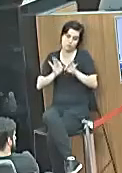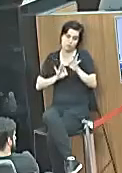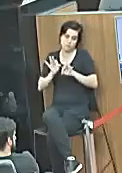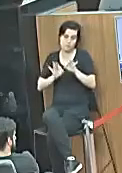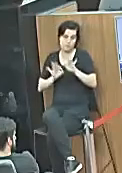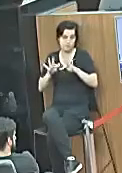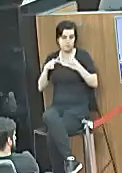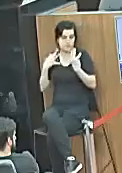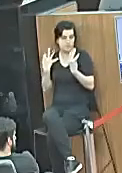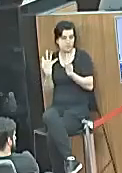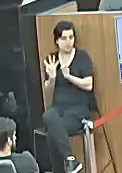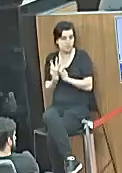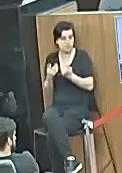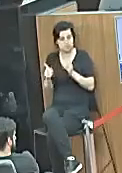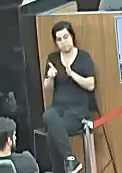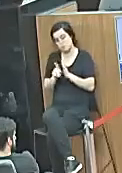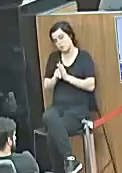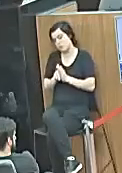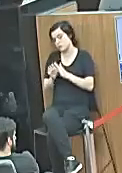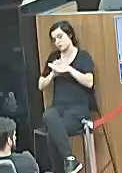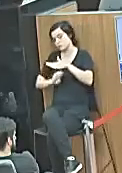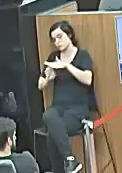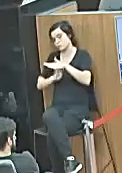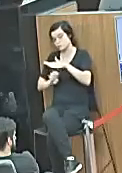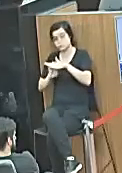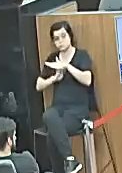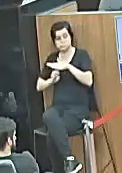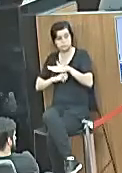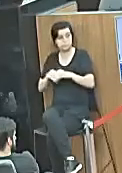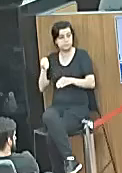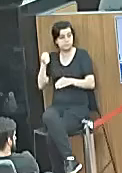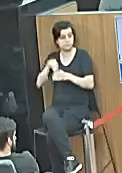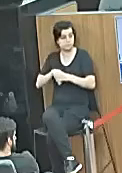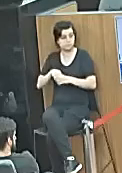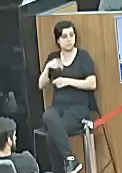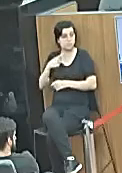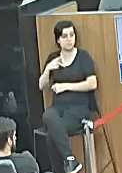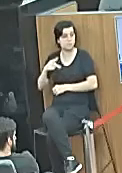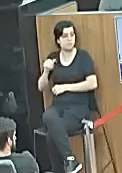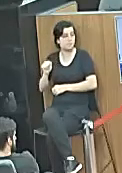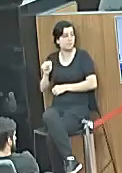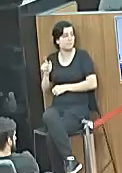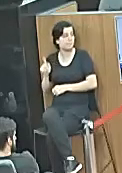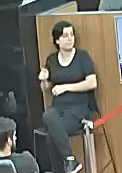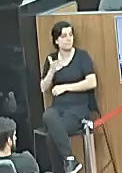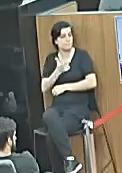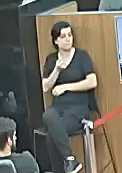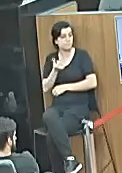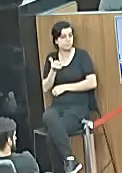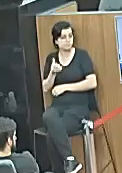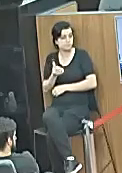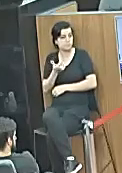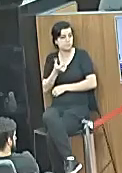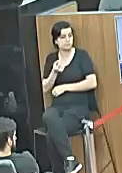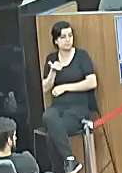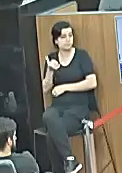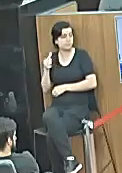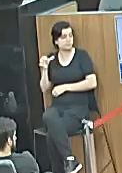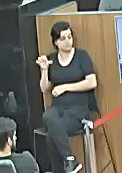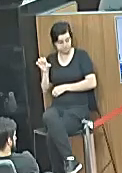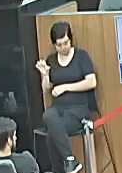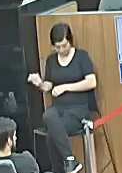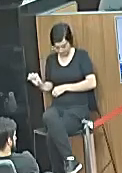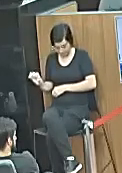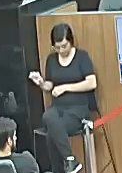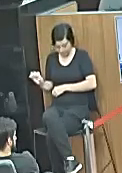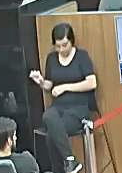familiar e agroindústria incluir no ppa g 2016 e 2019 19